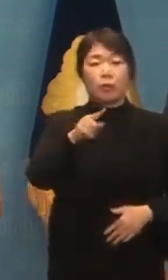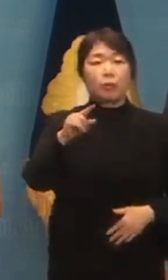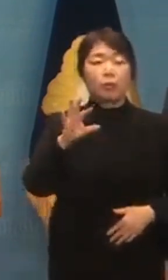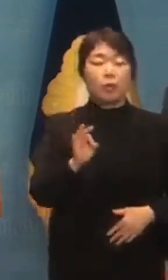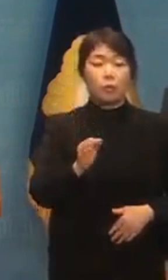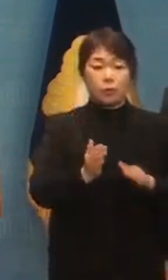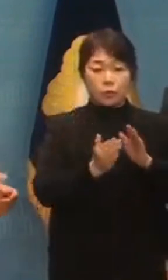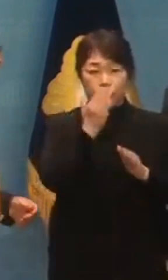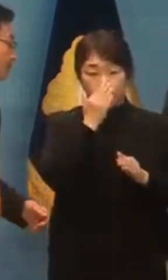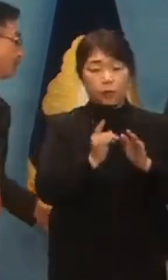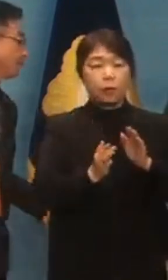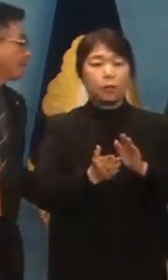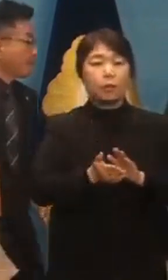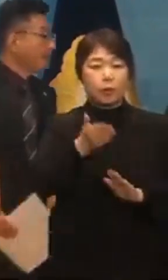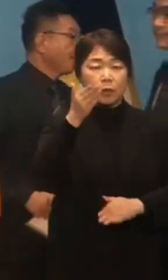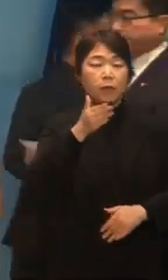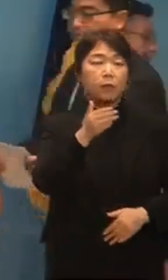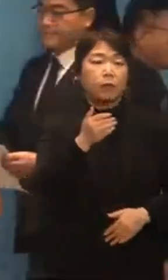하겠습니다.